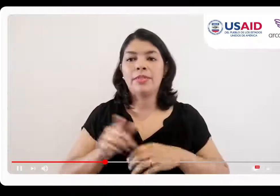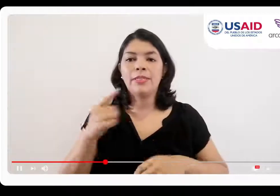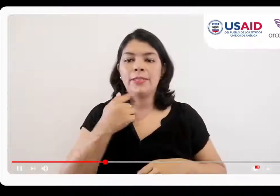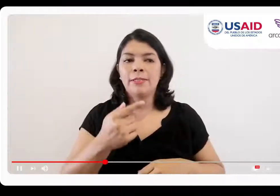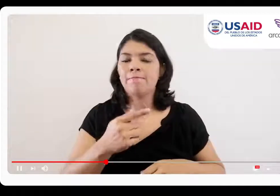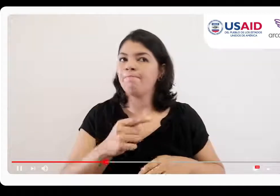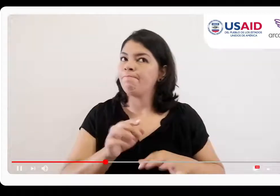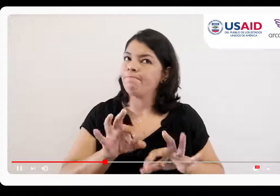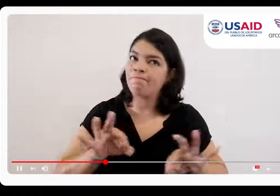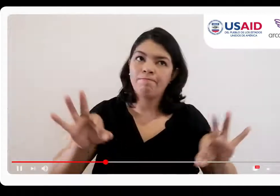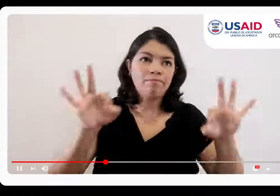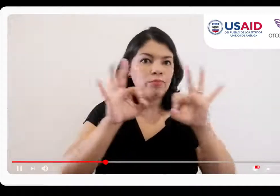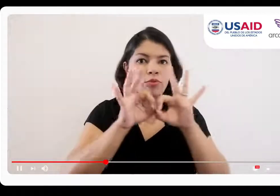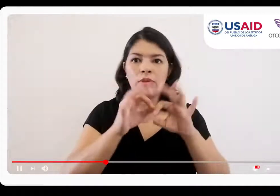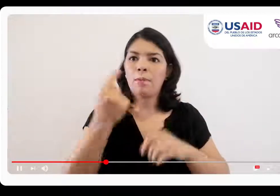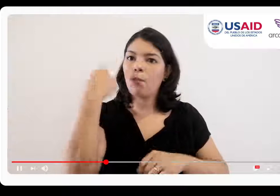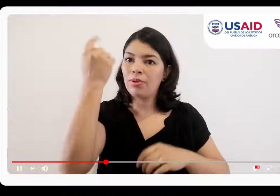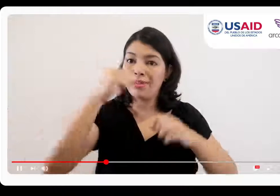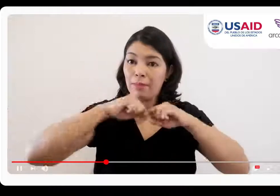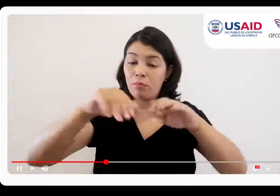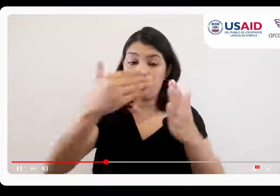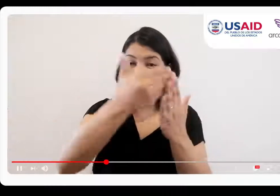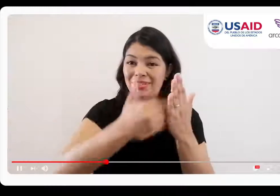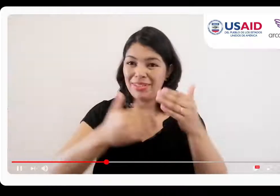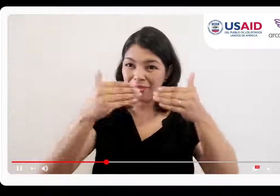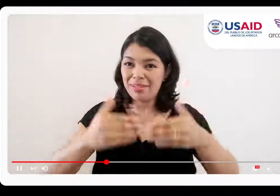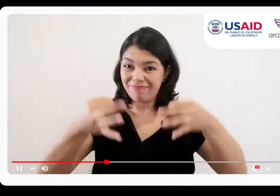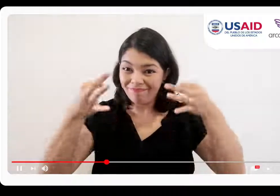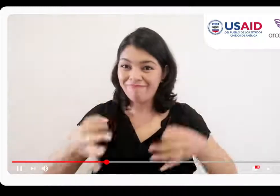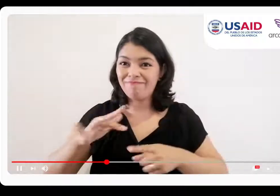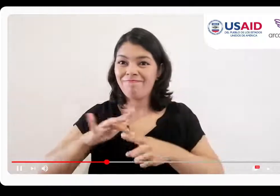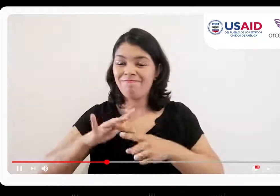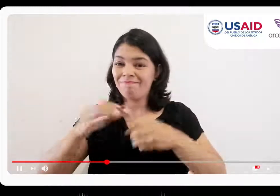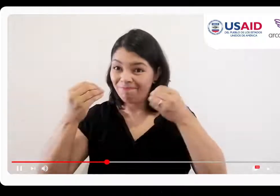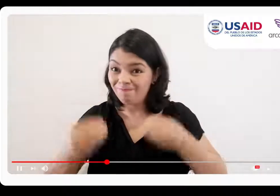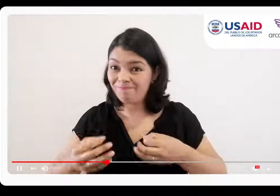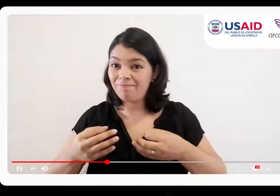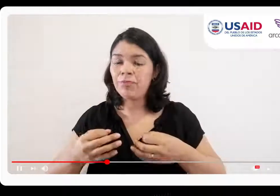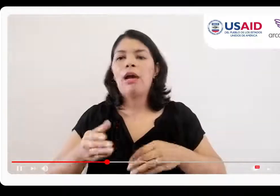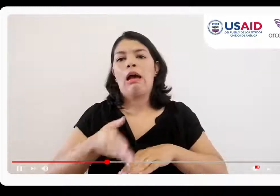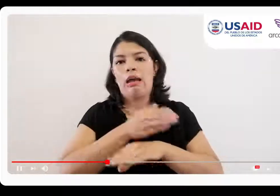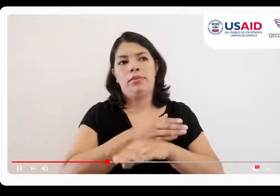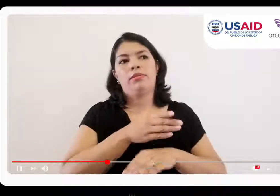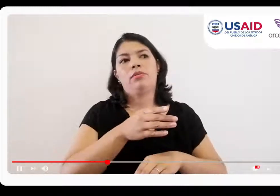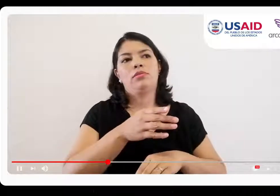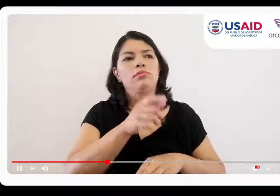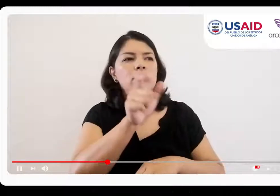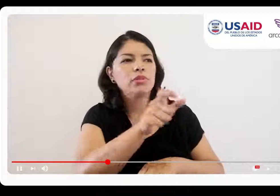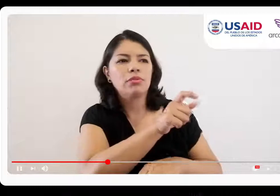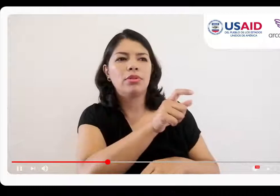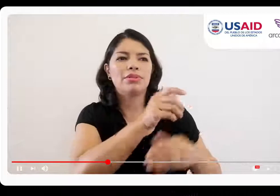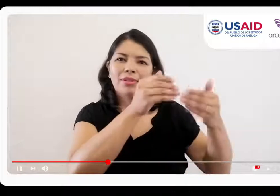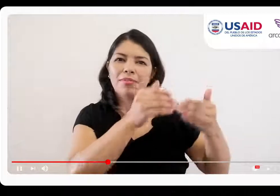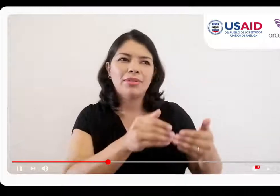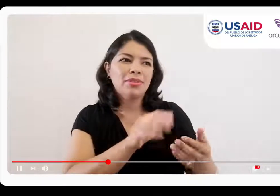para poder lograr una formulación e implementación de la política pública de discapacidad es la identificación y recolección de insumos,